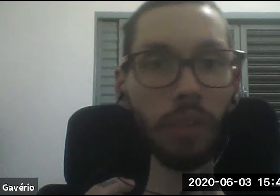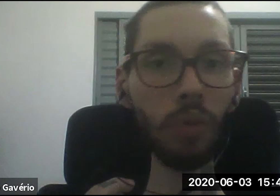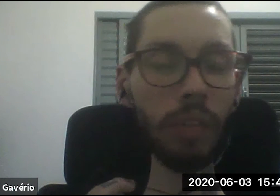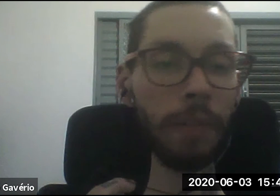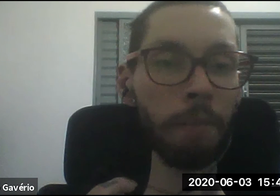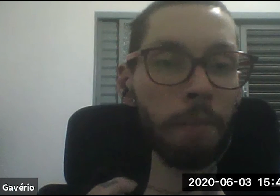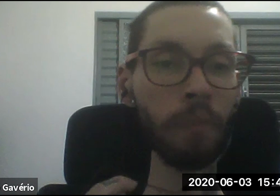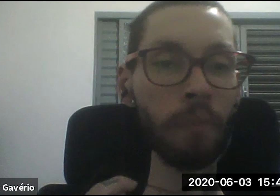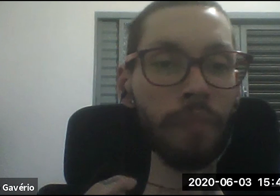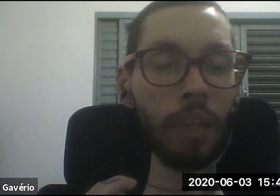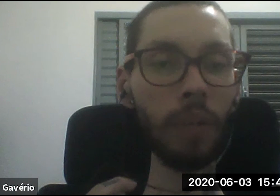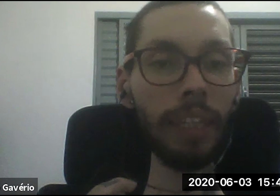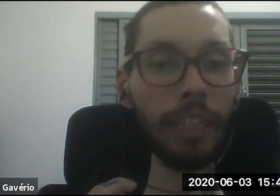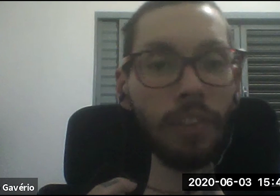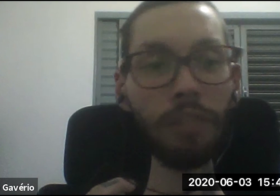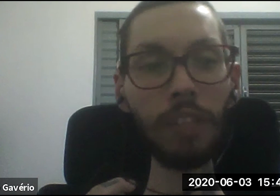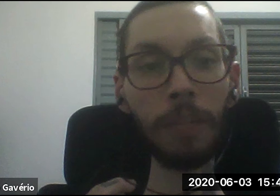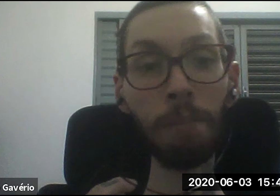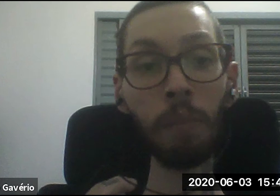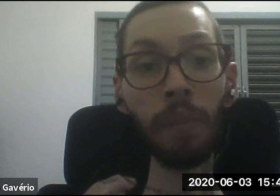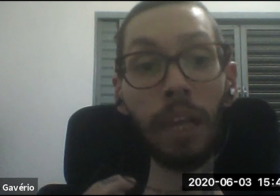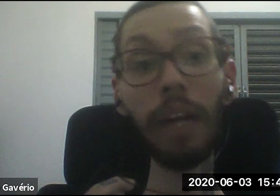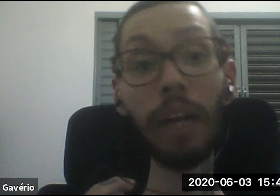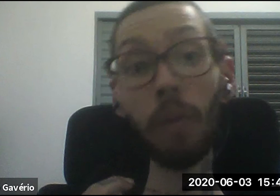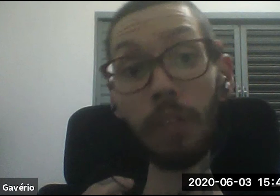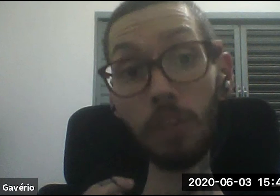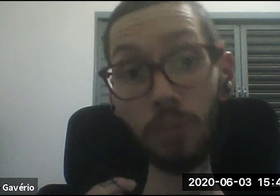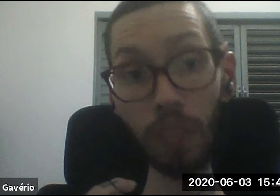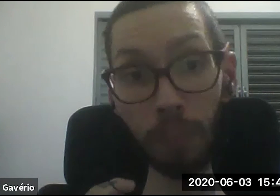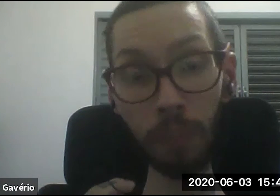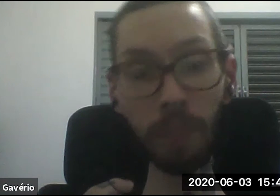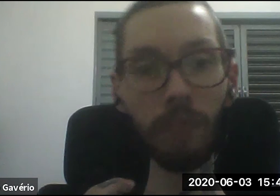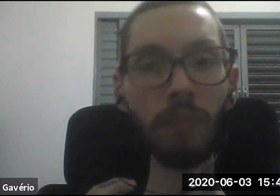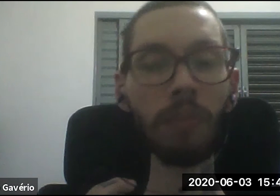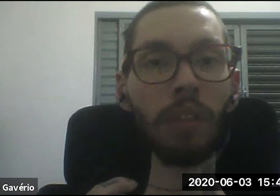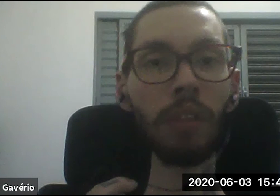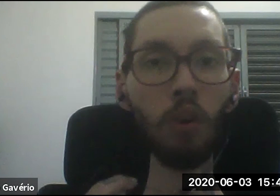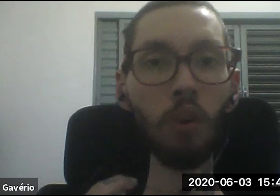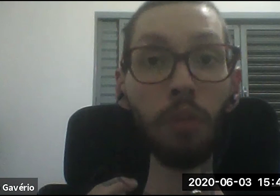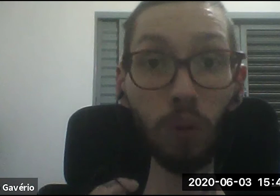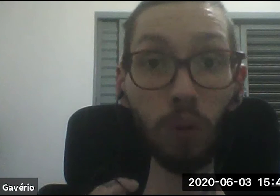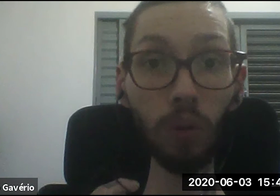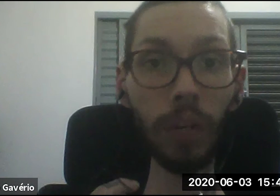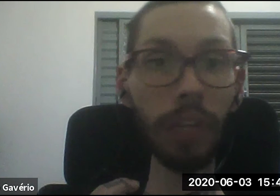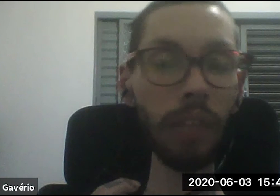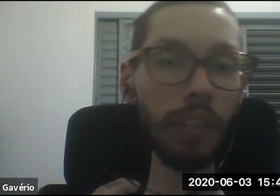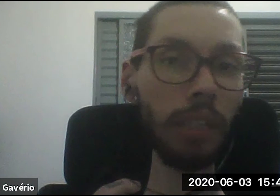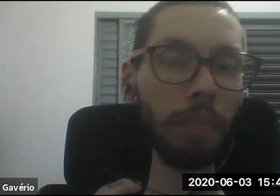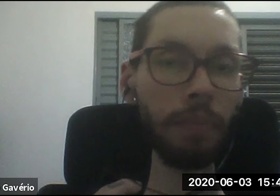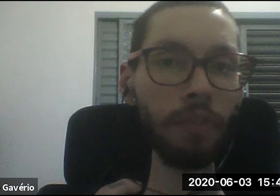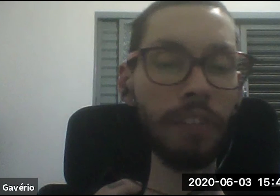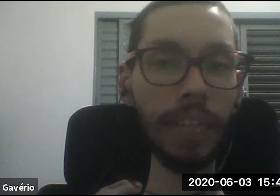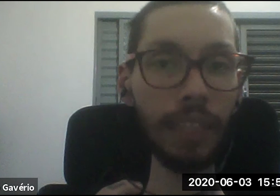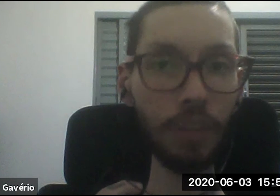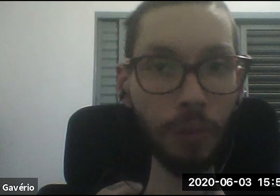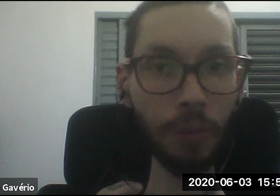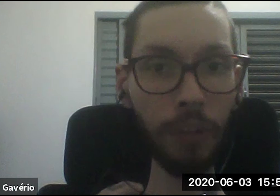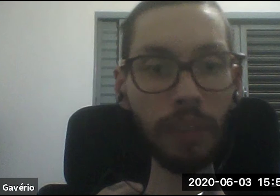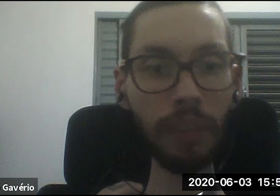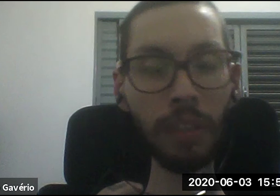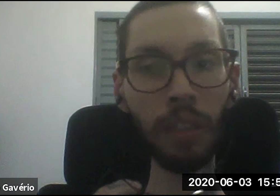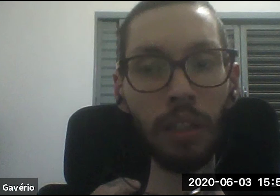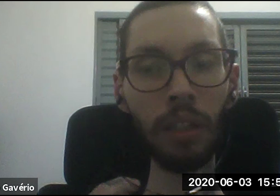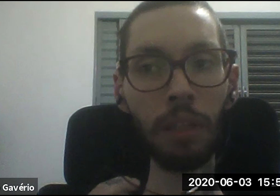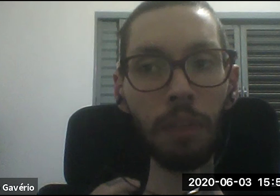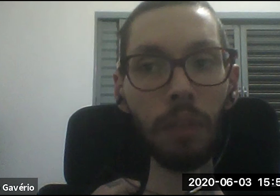manutenção da sua qualidade de vida. Ao mesmo tempo, como foi colocado aqui, de variadas